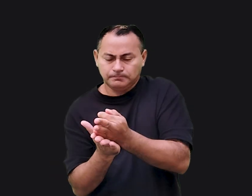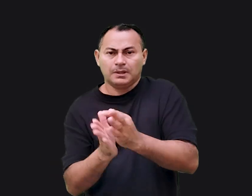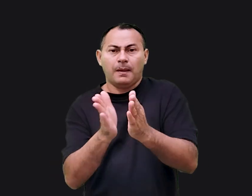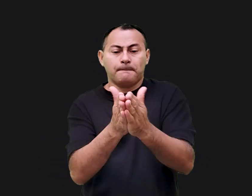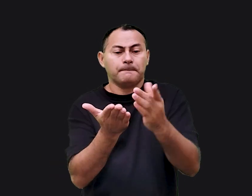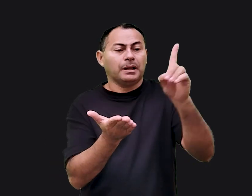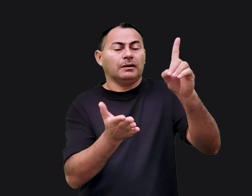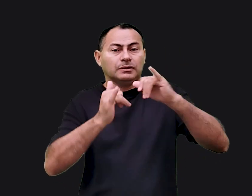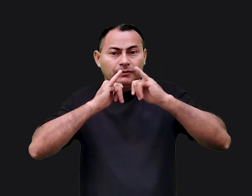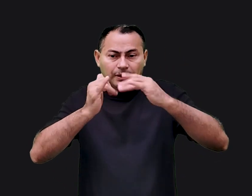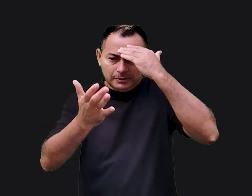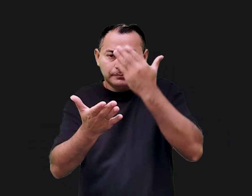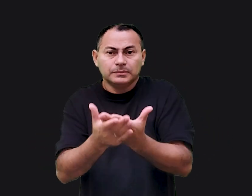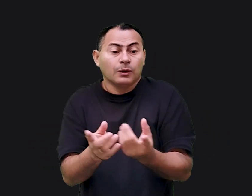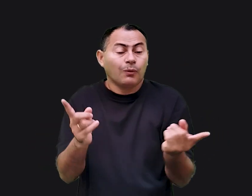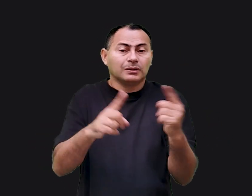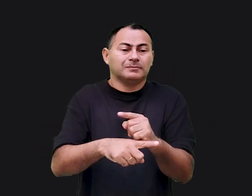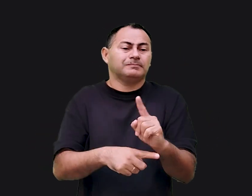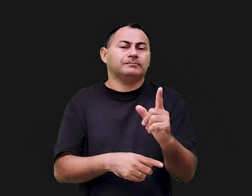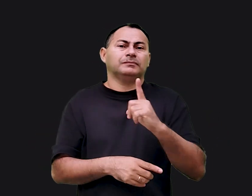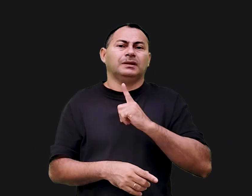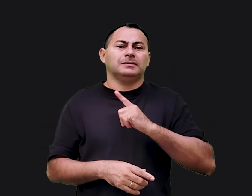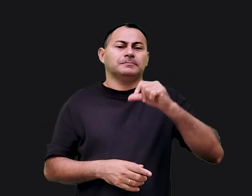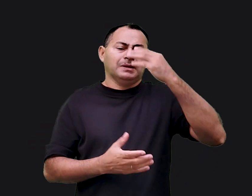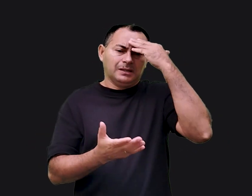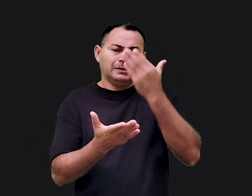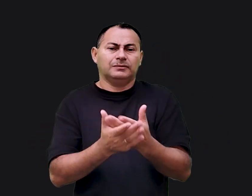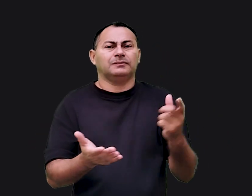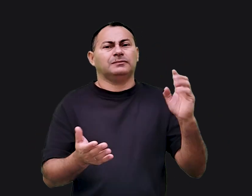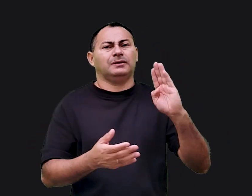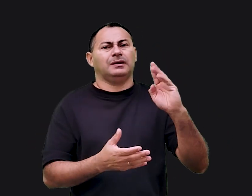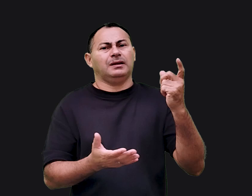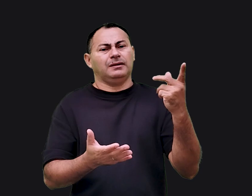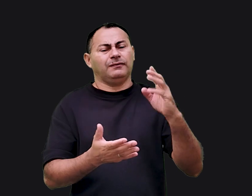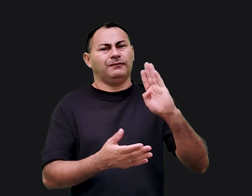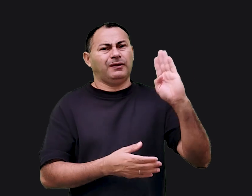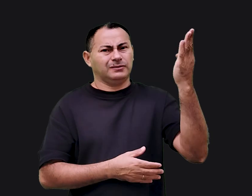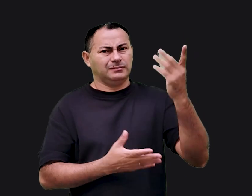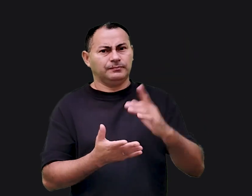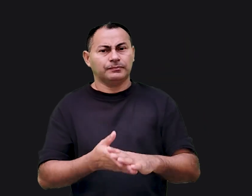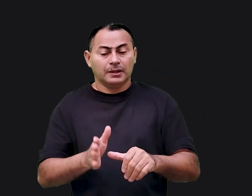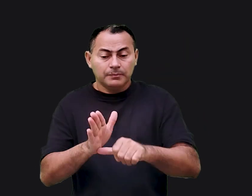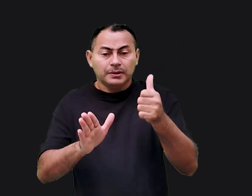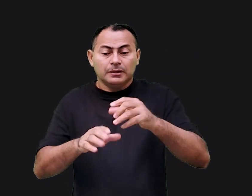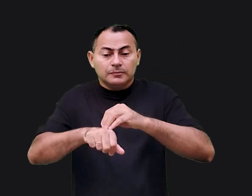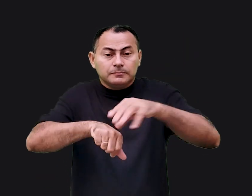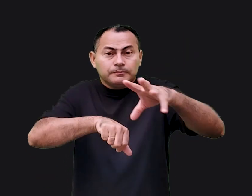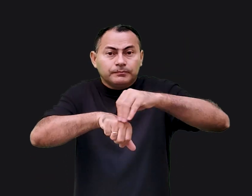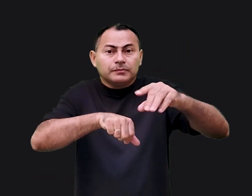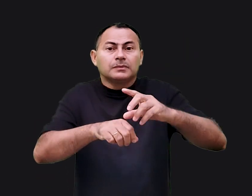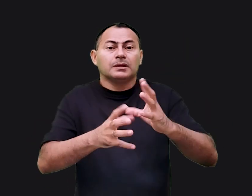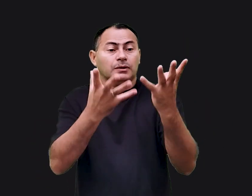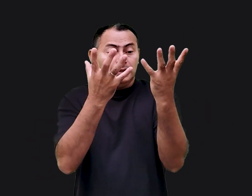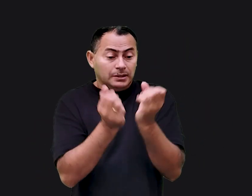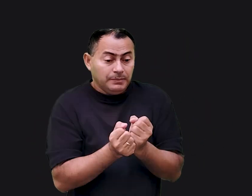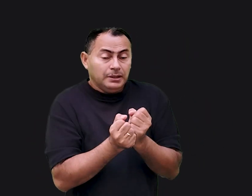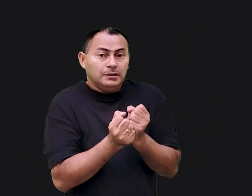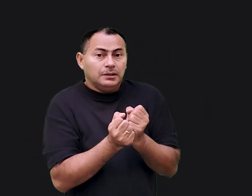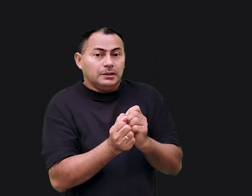palavra que lhes preguei caso contrário vocês tê crido em vão pois o que primeiramente lhes transmiti foi o que recebi que Cristo